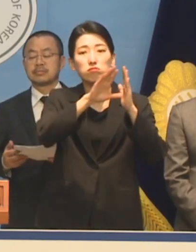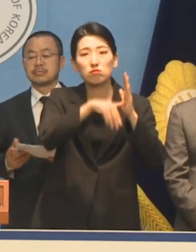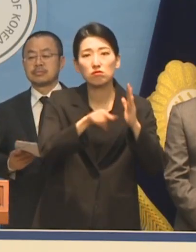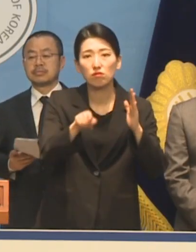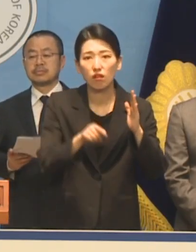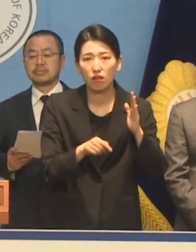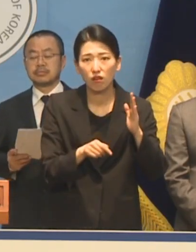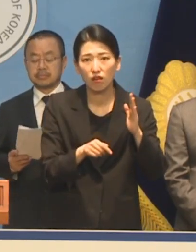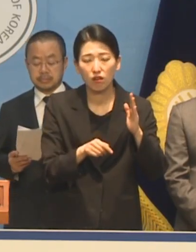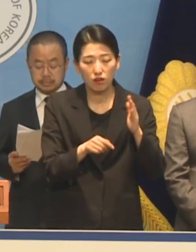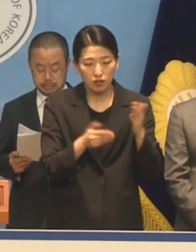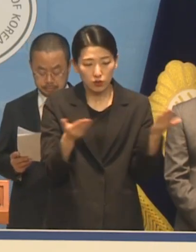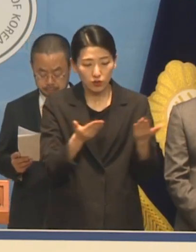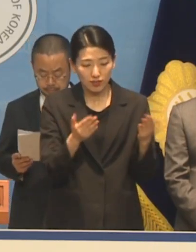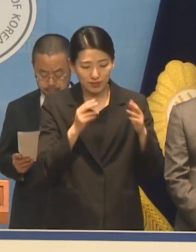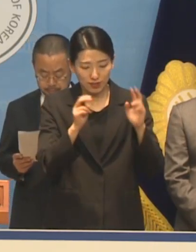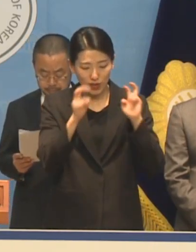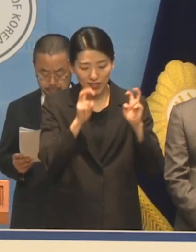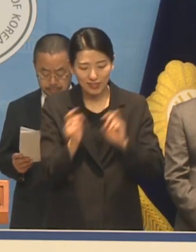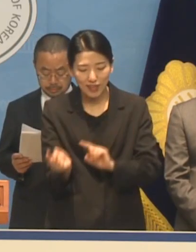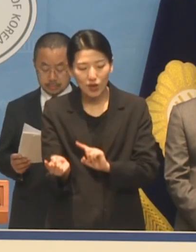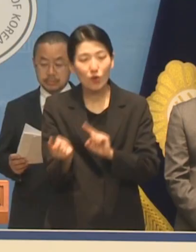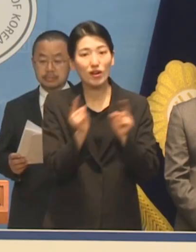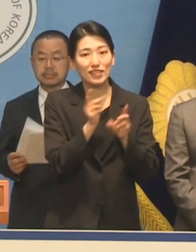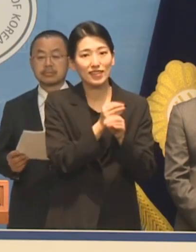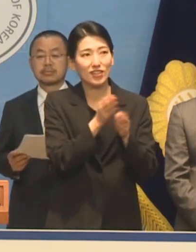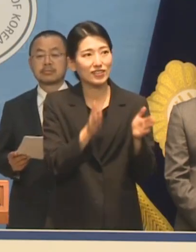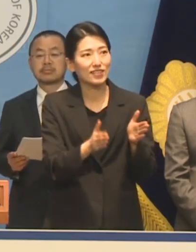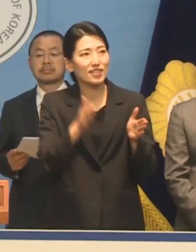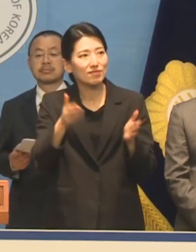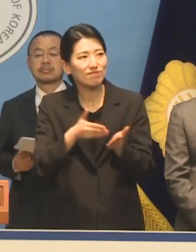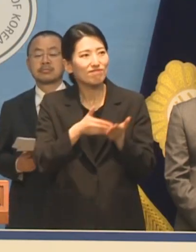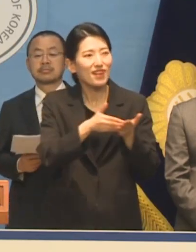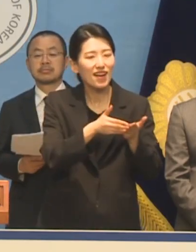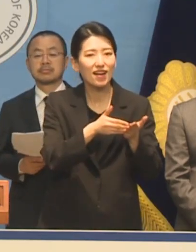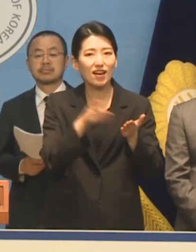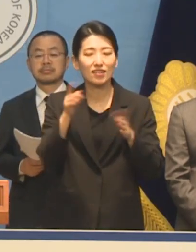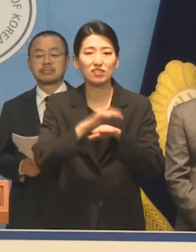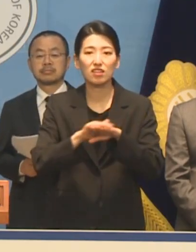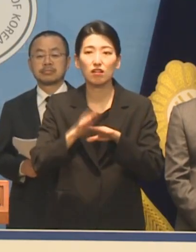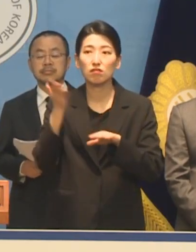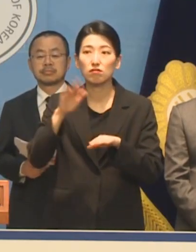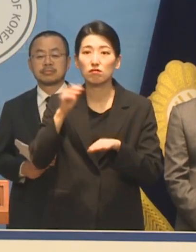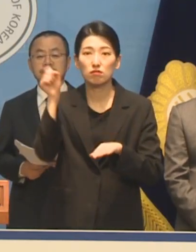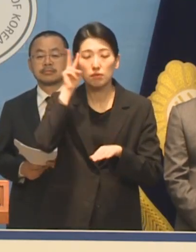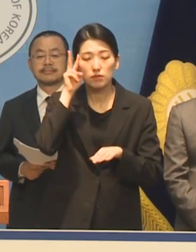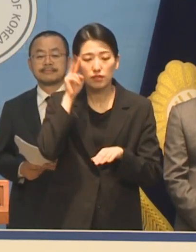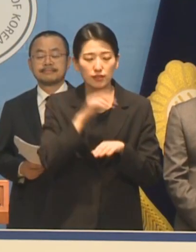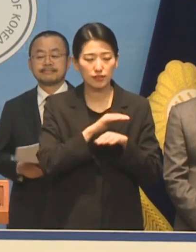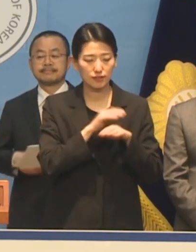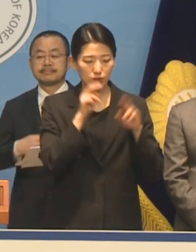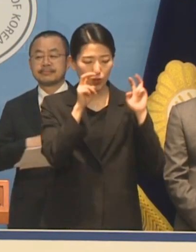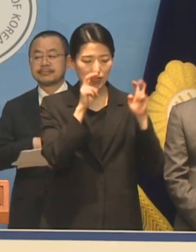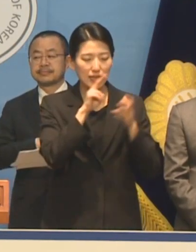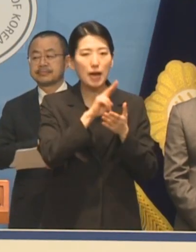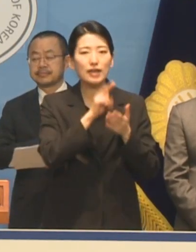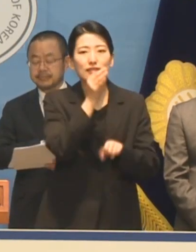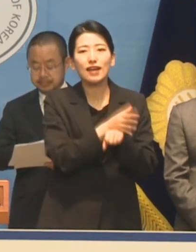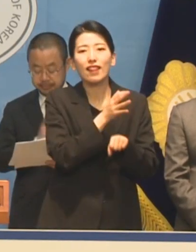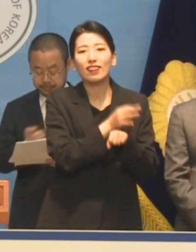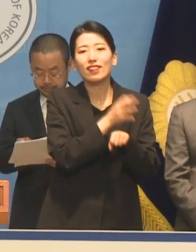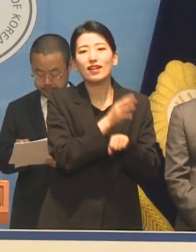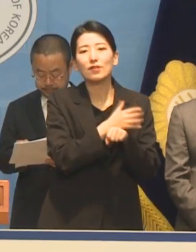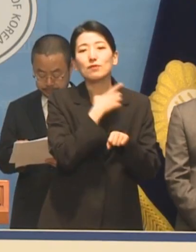피의와의 협상이 결렬되도록 방치하지 않았어야 했습니다. 다행히도 서울